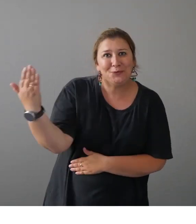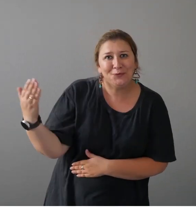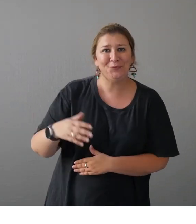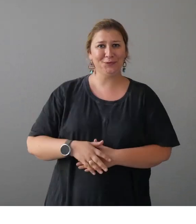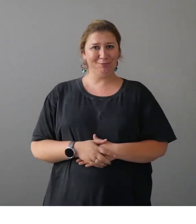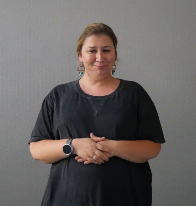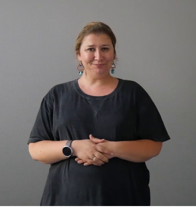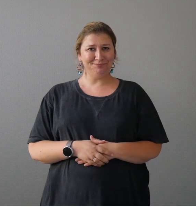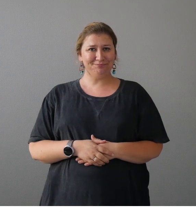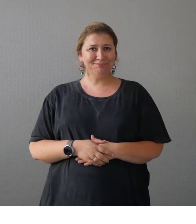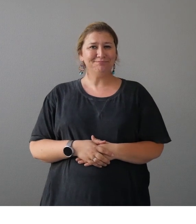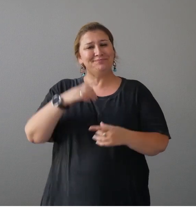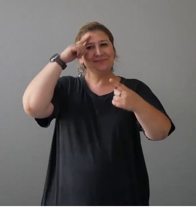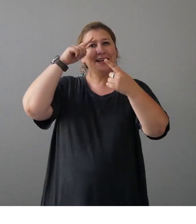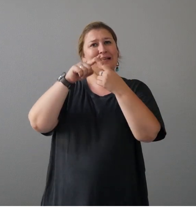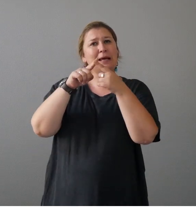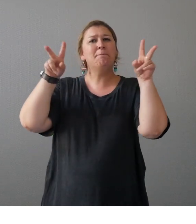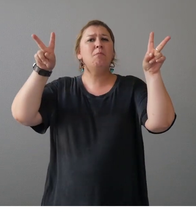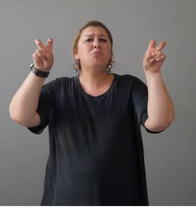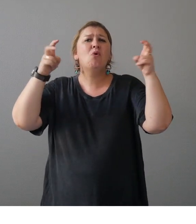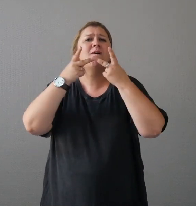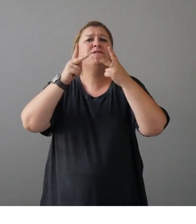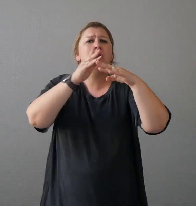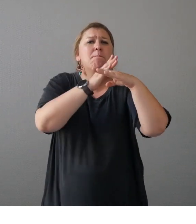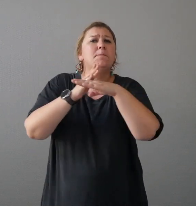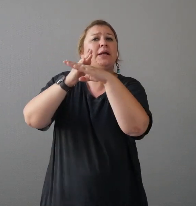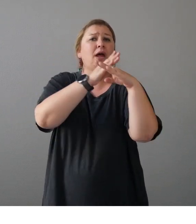La ville de Saint-Étienne organise Ville en partage.